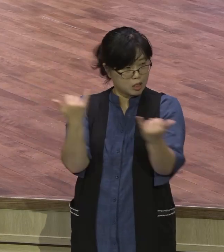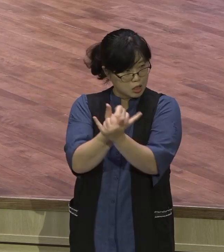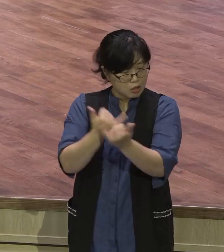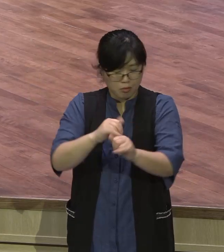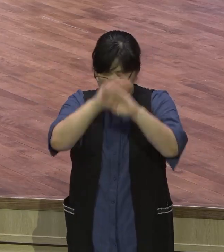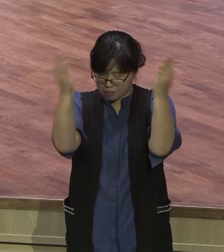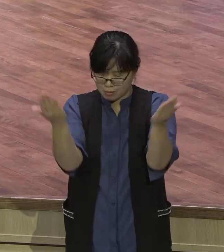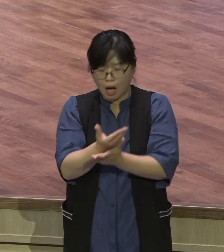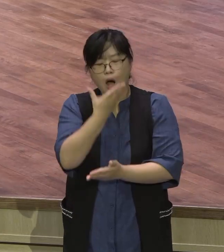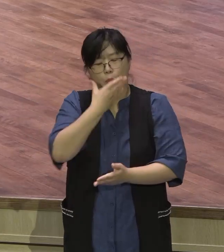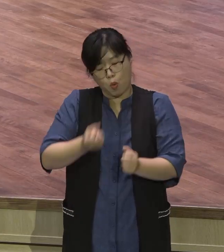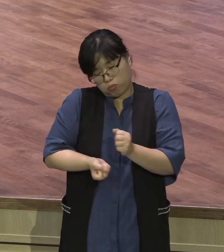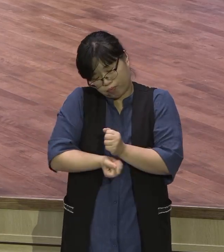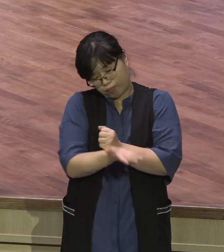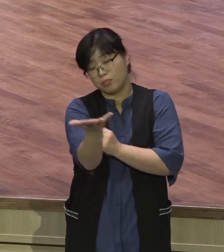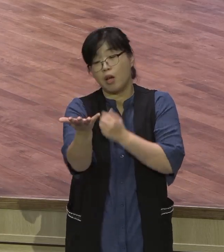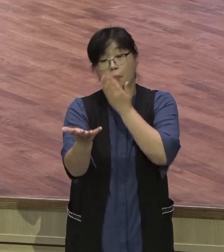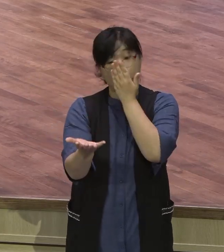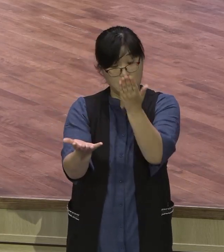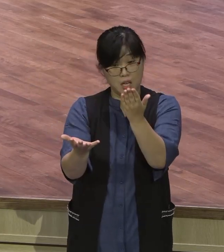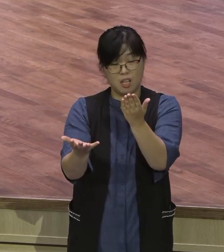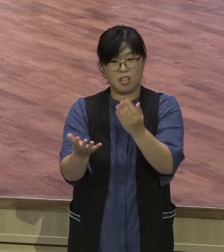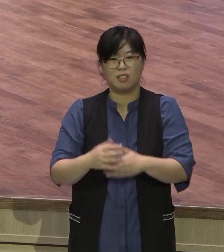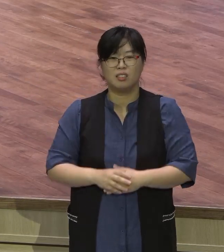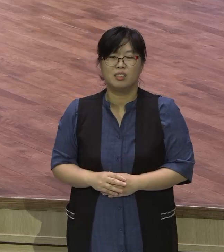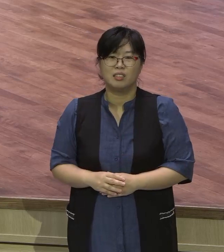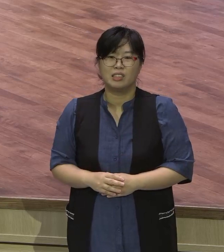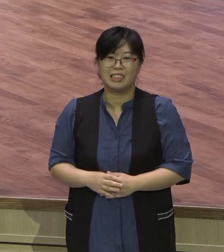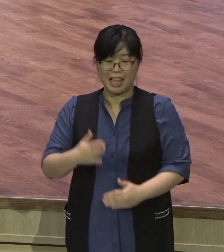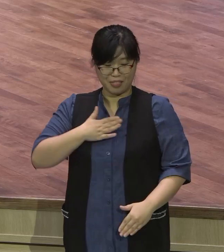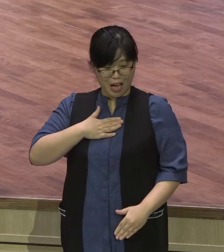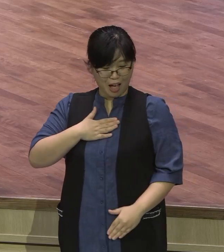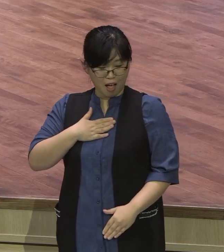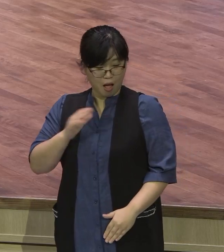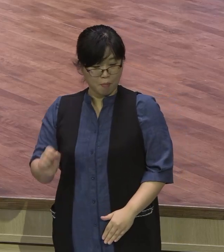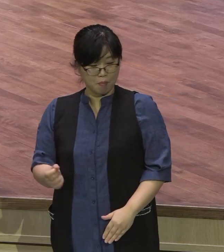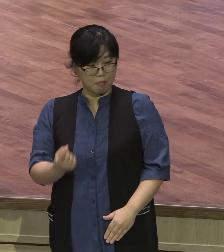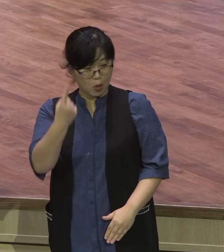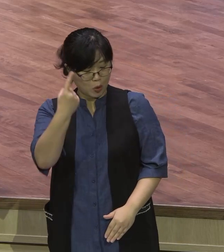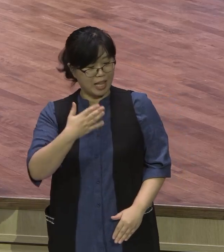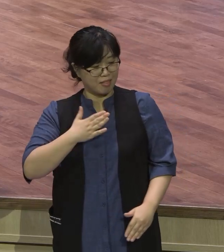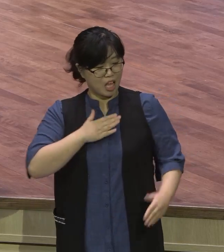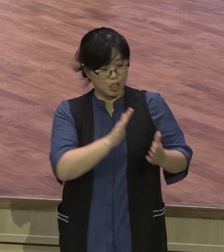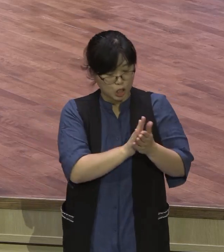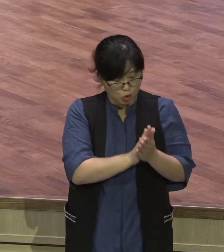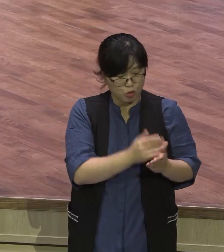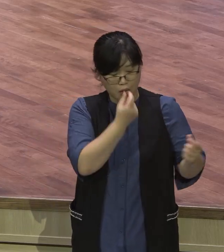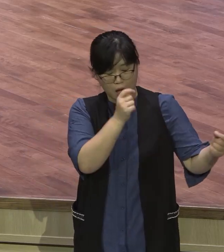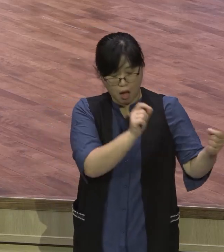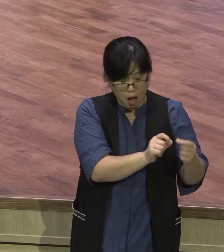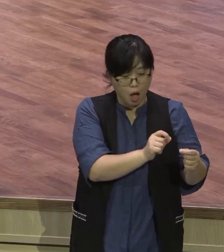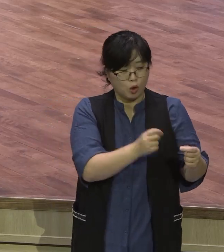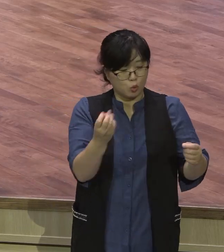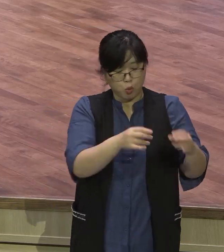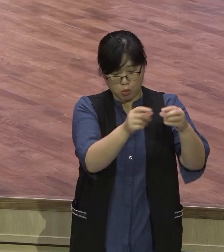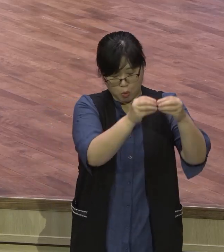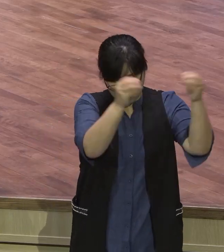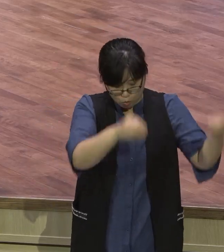받아야 돼요 여러분 통해서 친척들이 복을 받아야 돼요 여러분 통해서 여러분 지인들이 복을 받아야 돼요 아멘